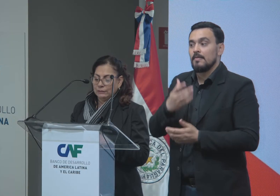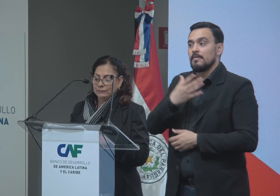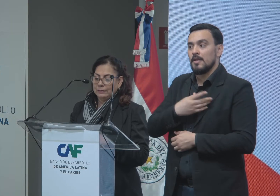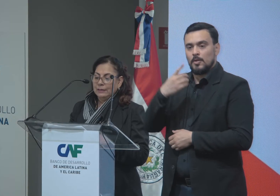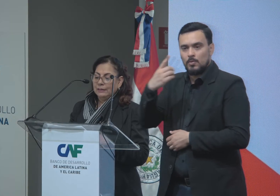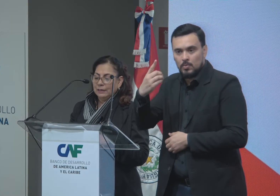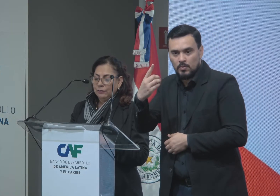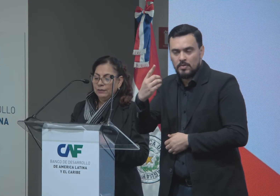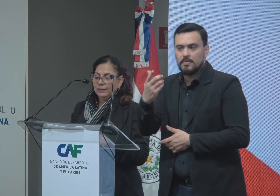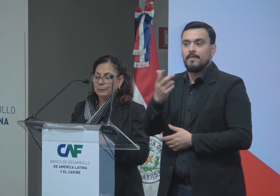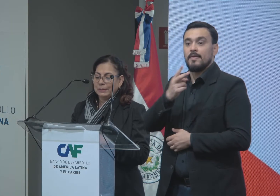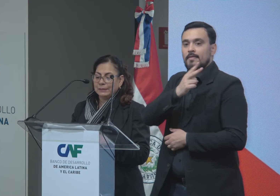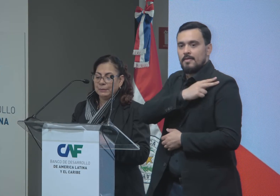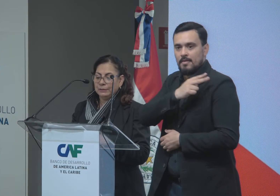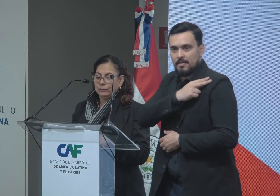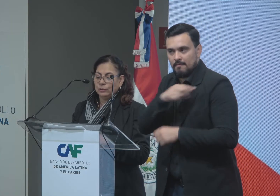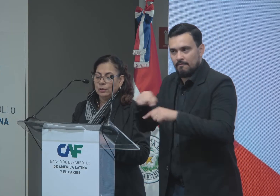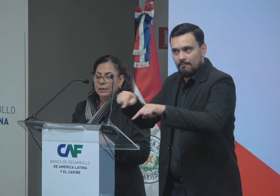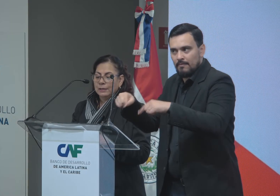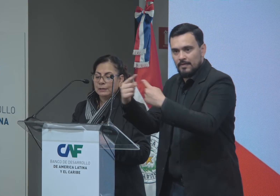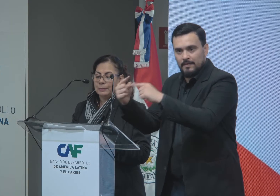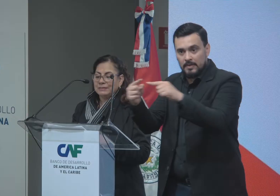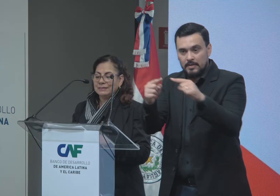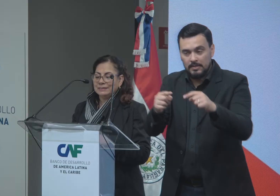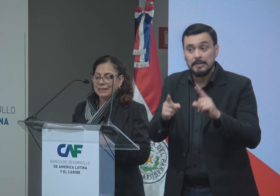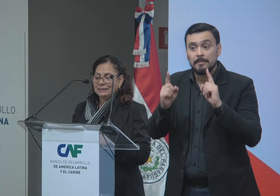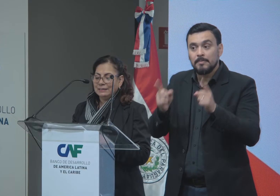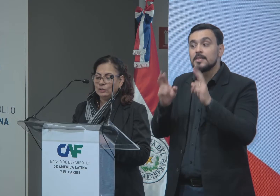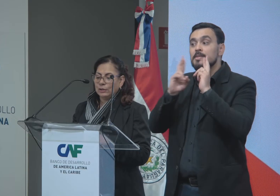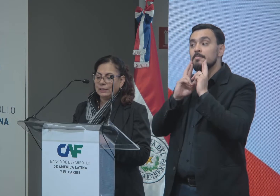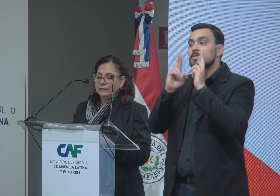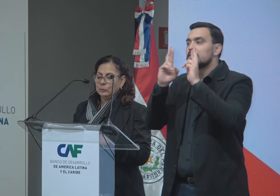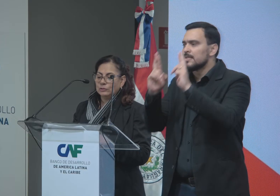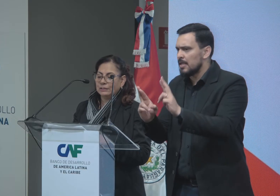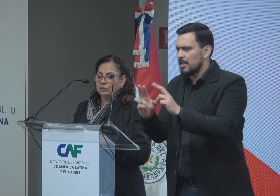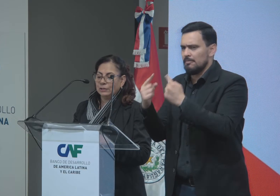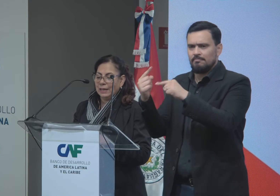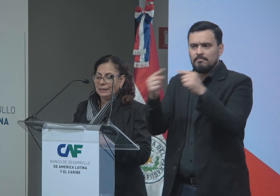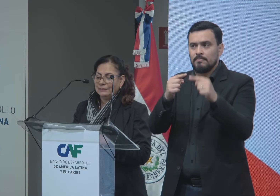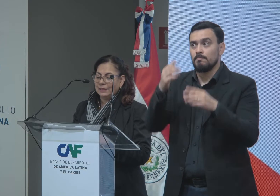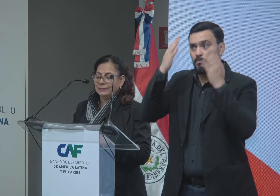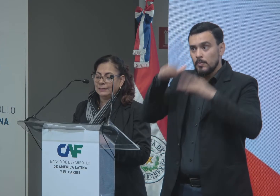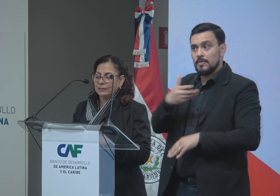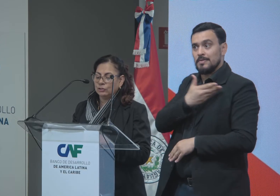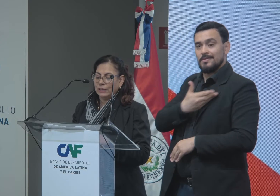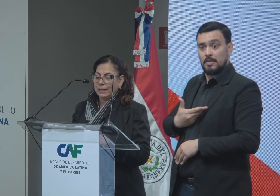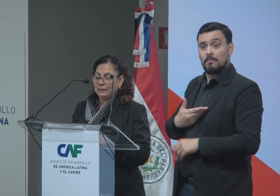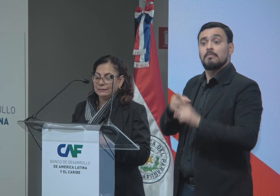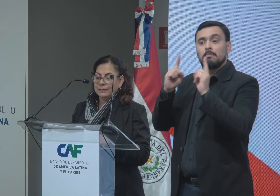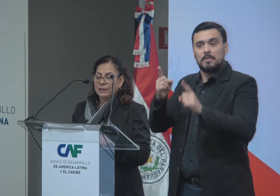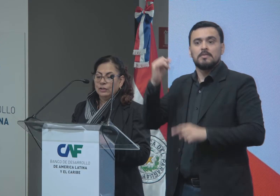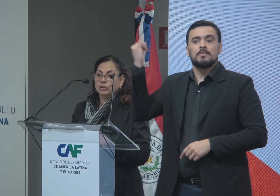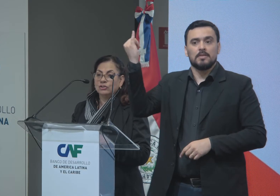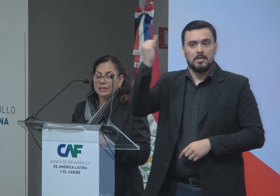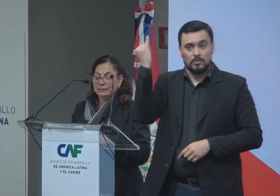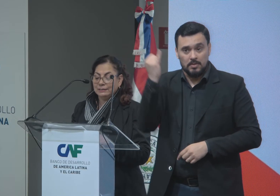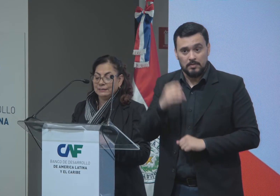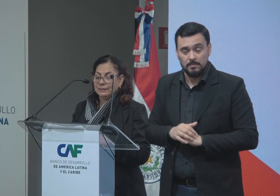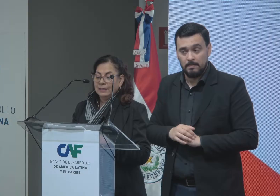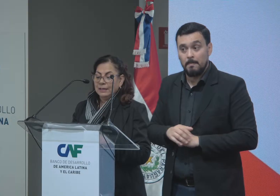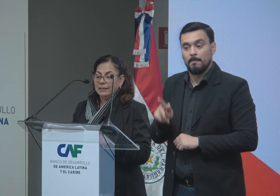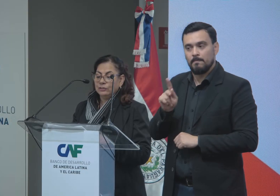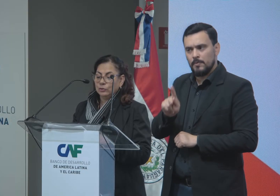directores, jefes de departamento, representantes de organismos nacionales e internacionales,